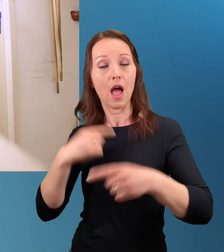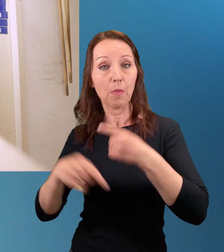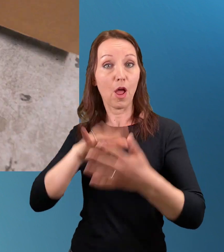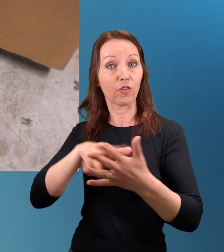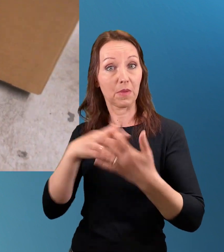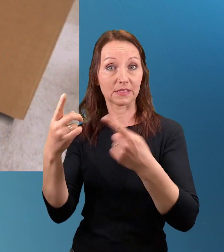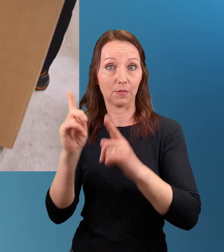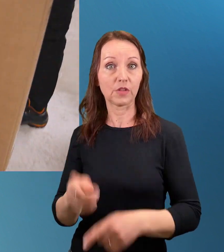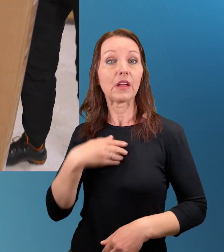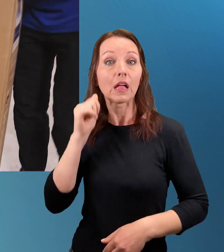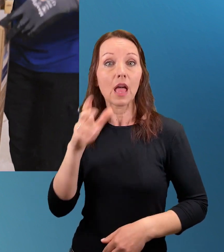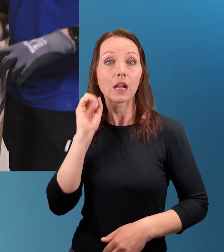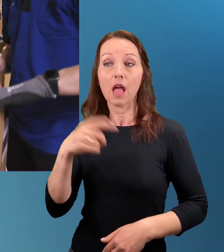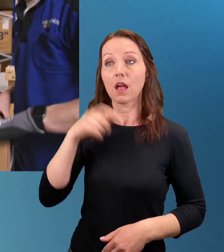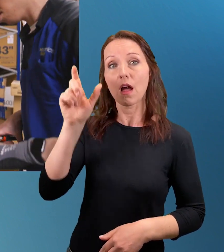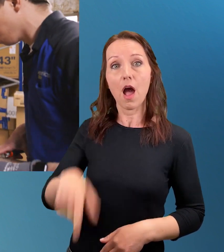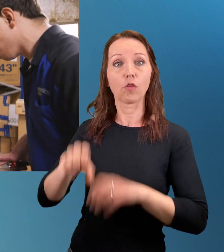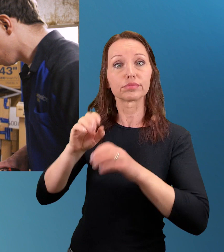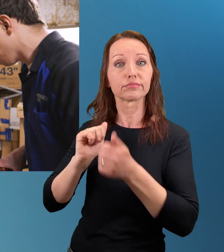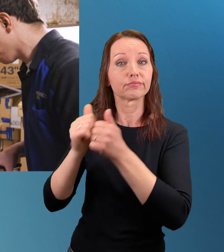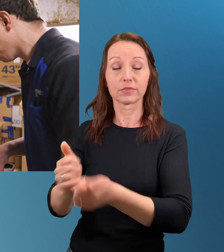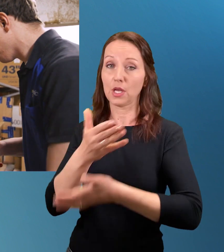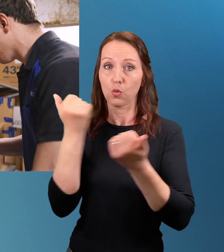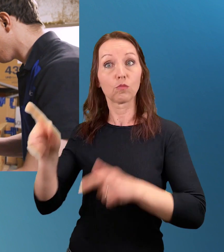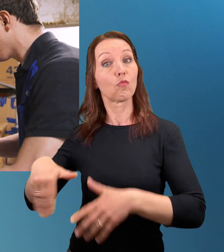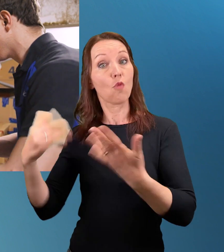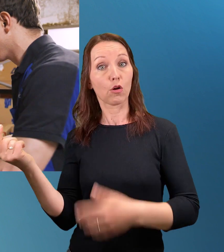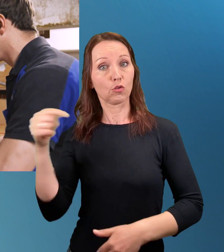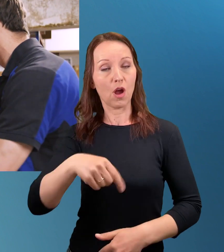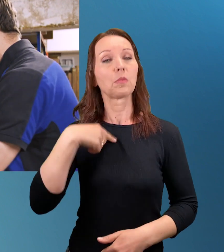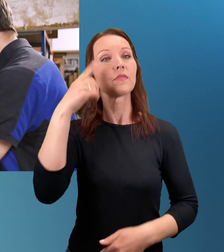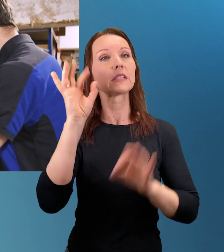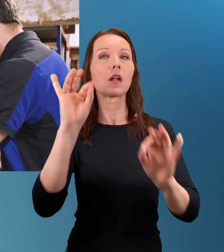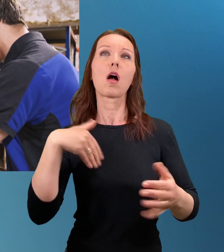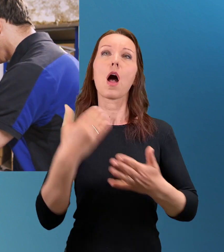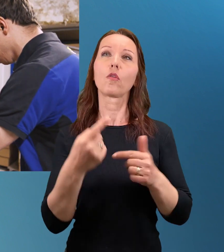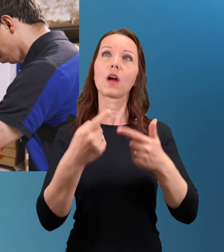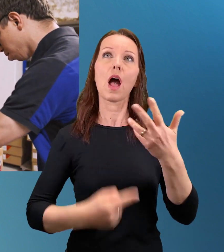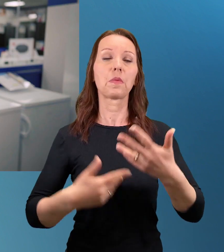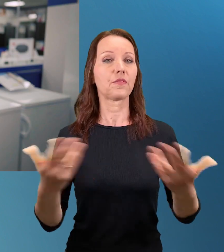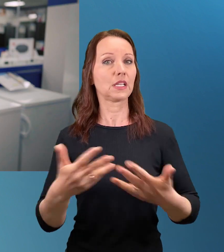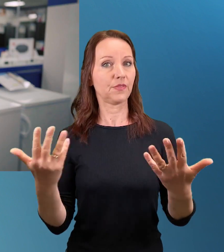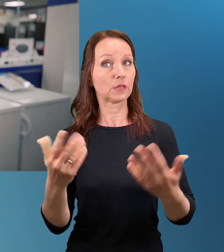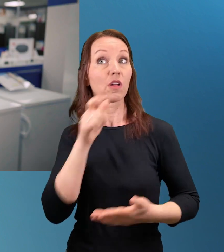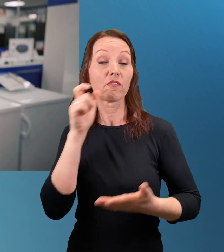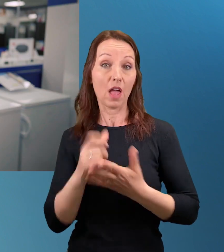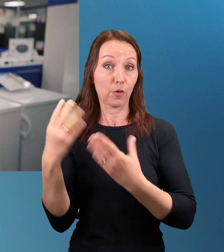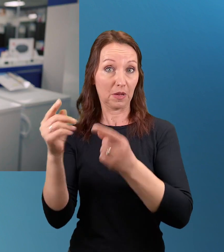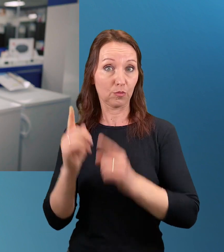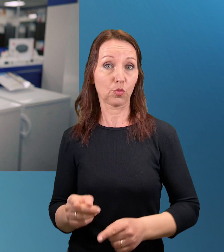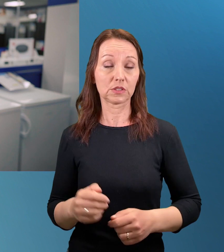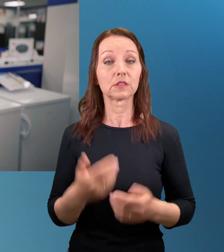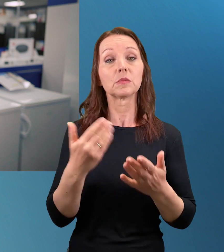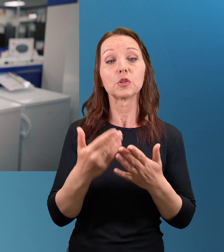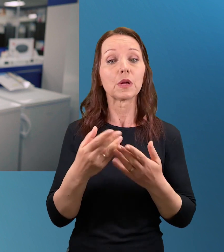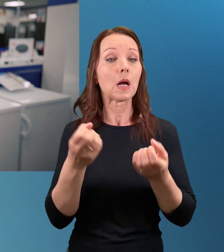wird nicht jeden Tag angeleitet, sondern er kommt am Morgen und weiß eigentlich schon genau, was seine Aufgaben sind und muss auch dafür gerade stehen. Also